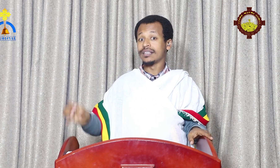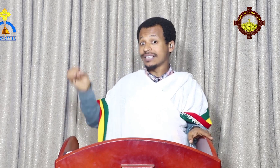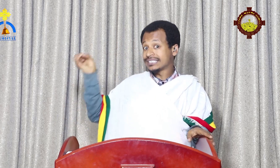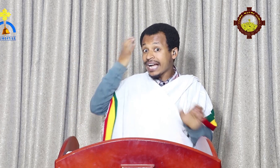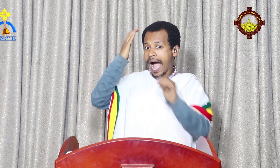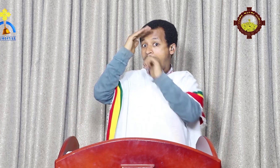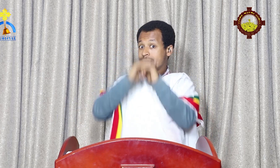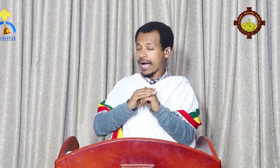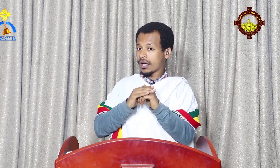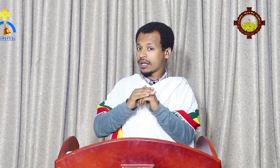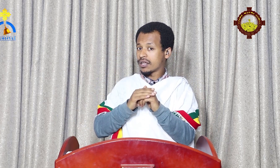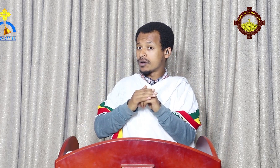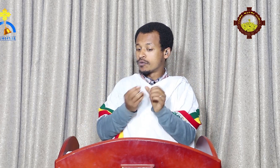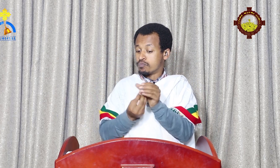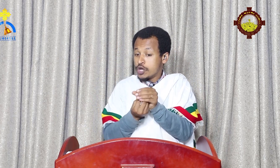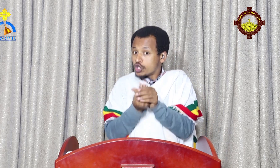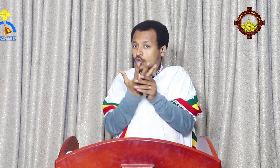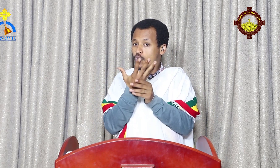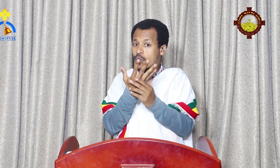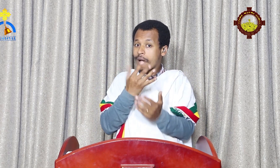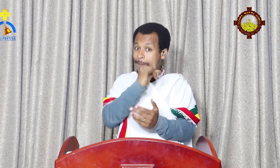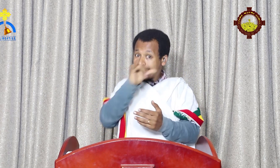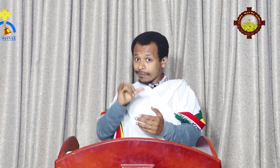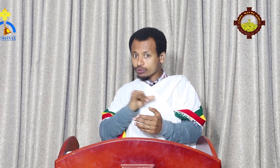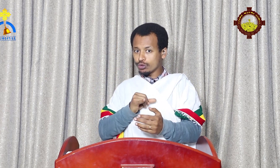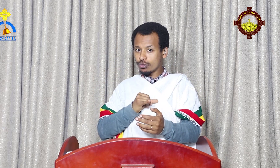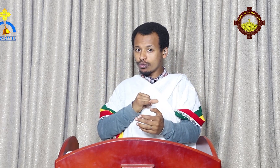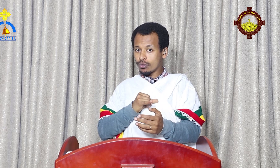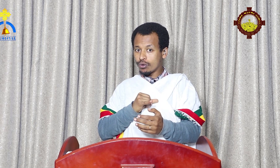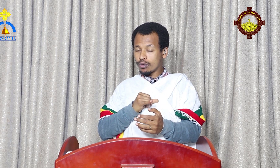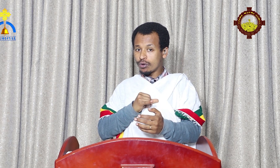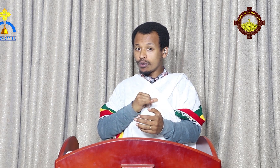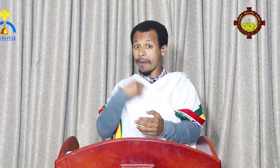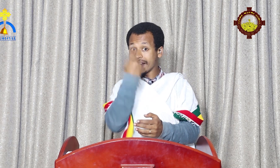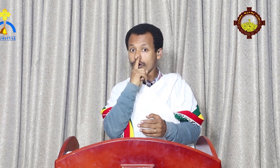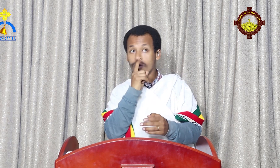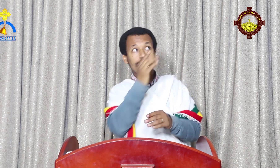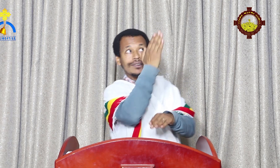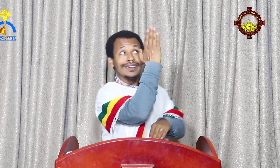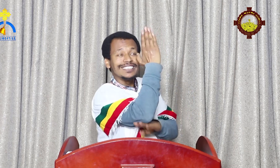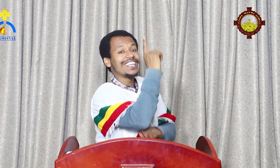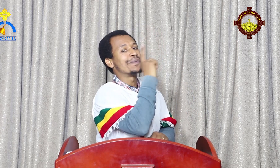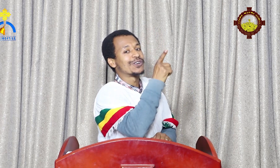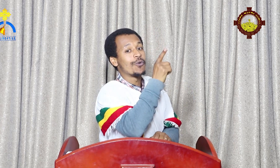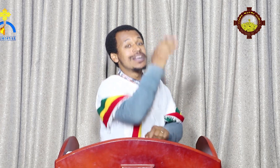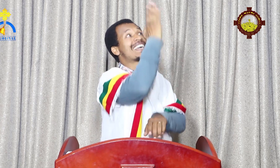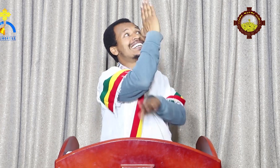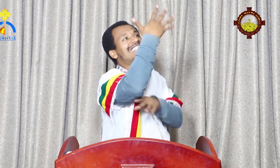የሰጋ አምላክ ምርጩ ባለቤቱ ማን ነው? እግዚአብሔር ነው።